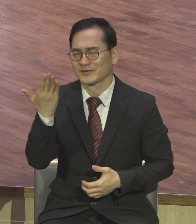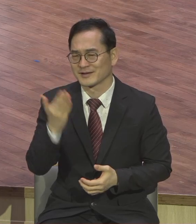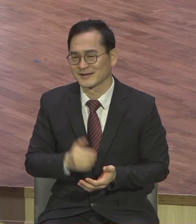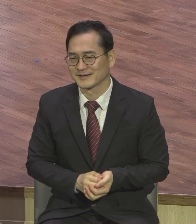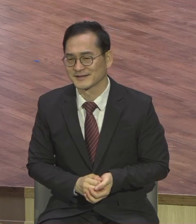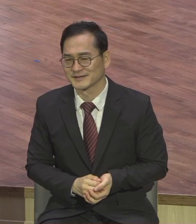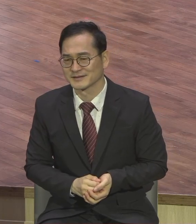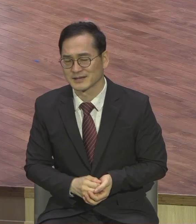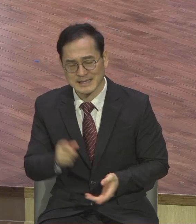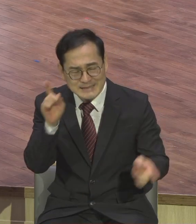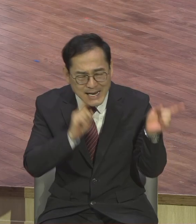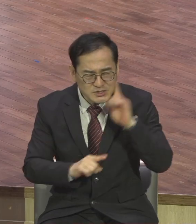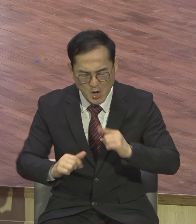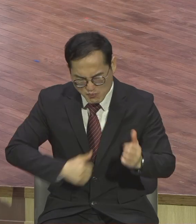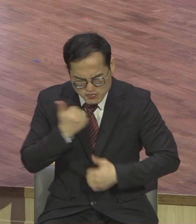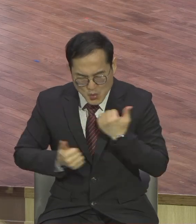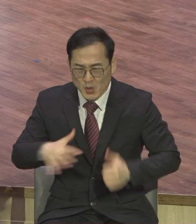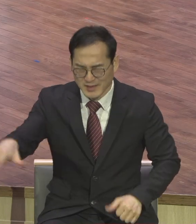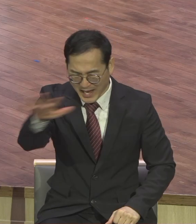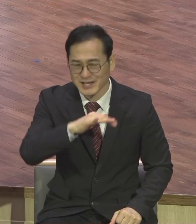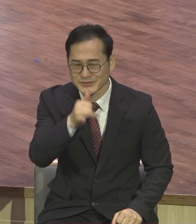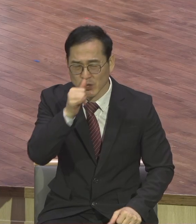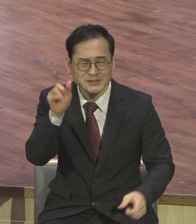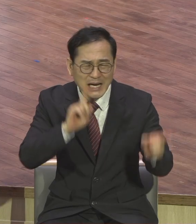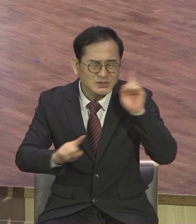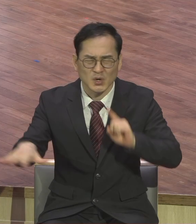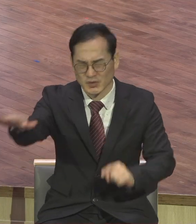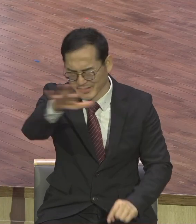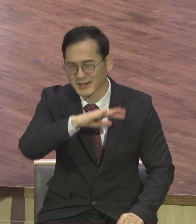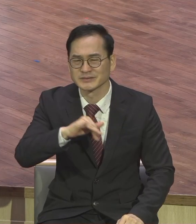분노 없는 사람 어디 있어요? 다 있지요.